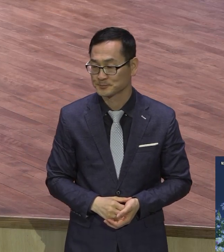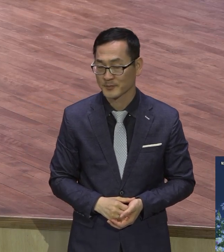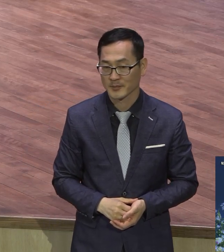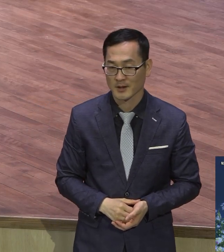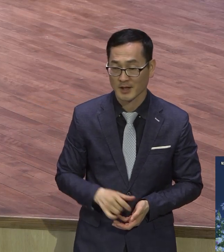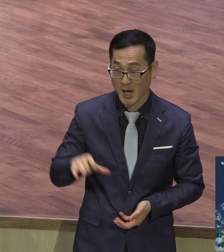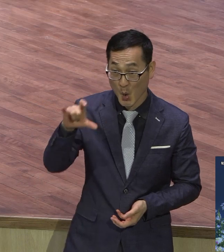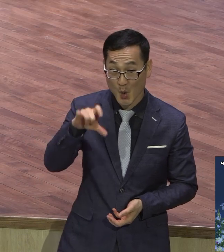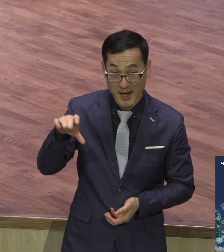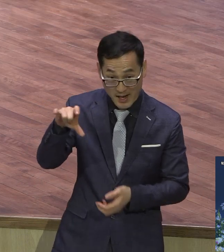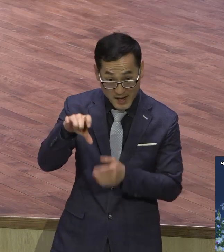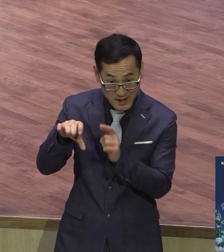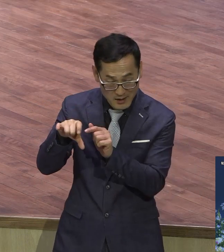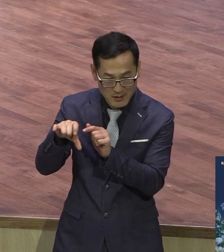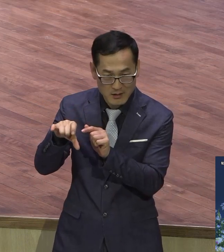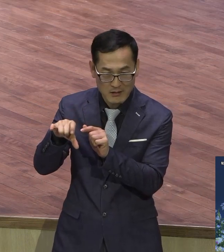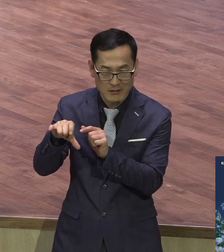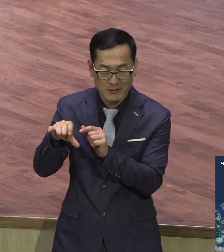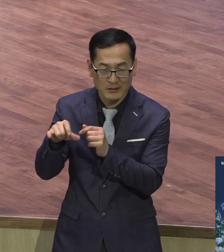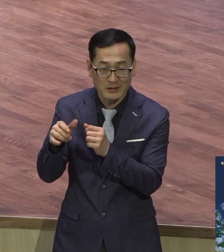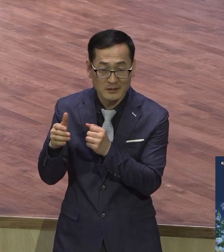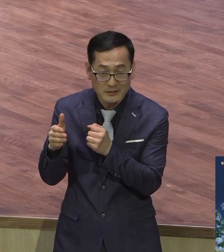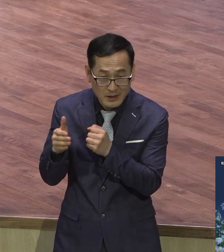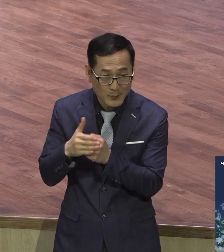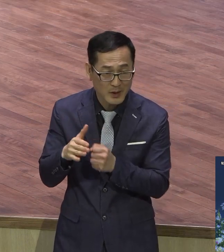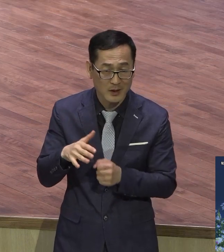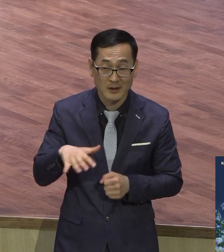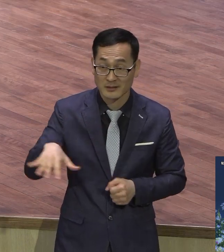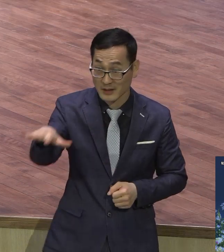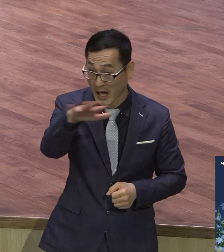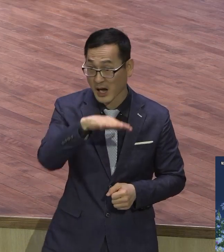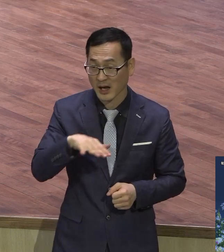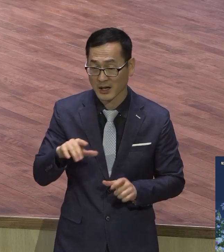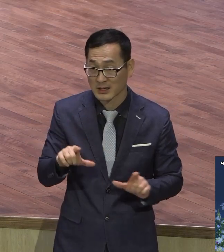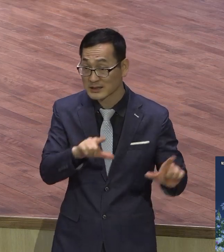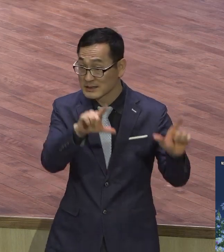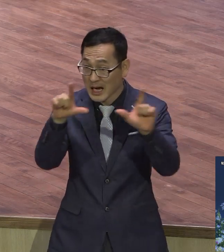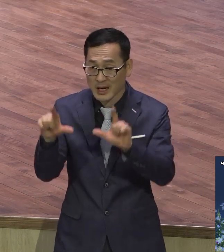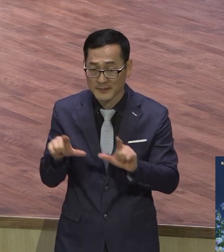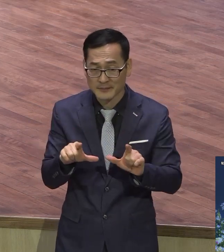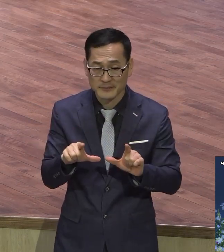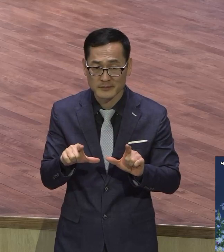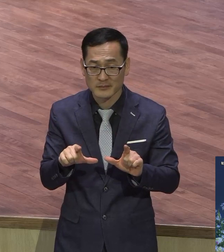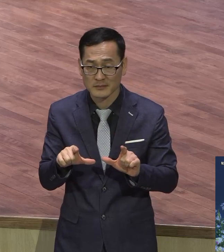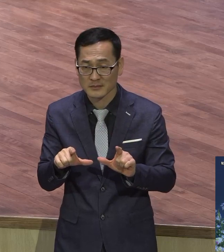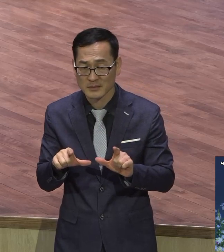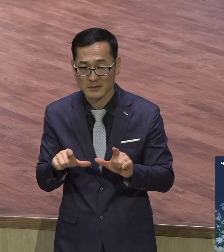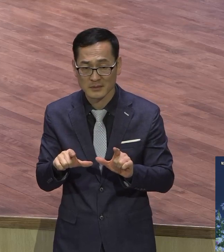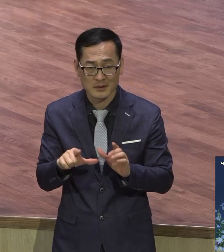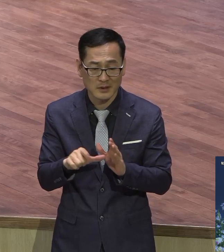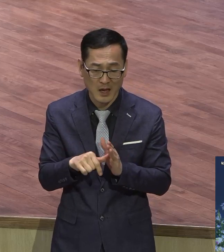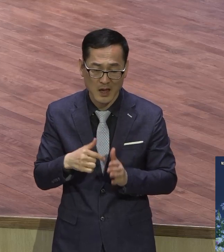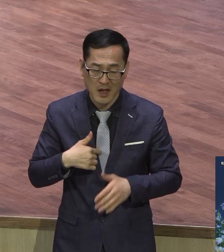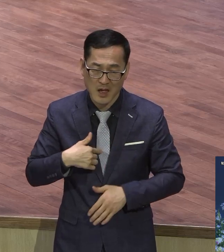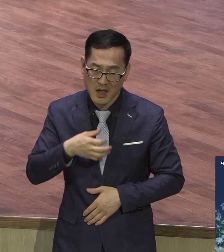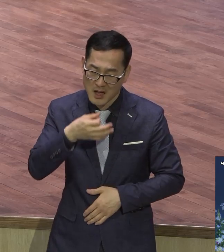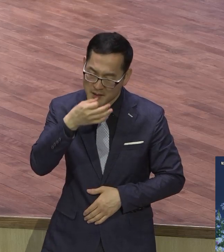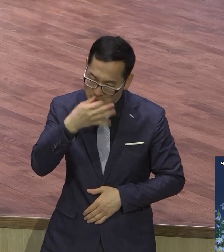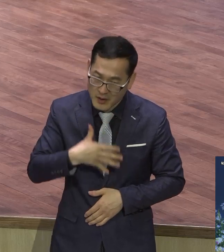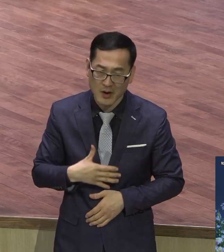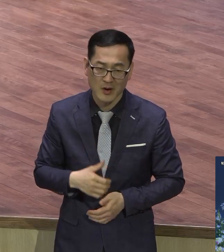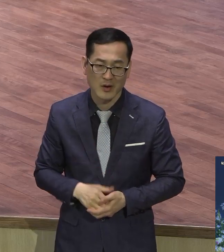코로나19로 인해서 삶이 어떤 의미로 모두 다 좀 경직되어 있다. 힘이 많이 들어가